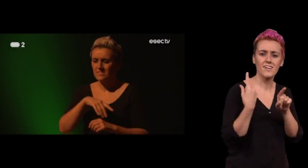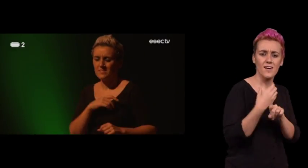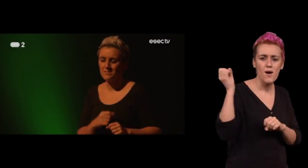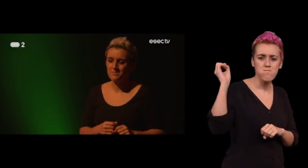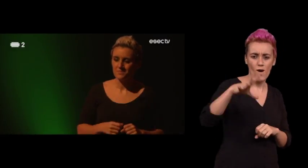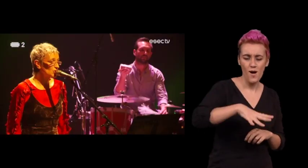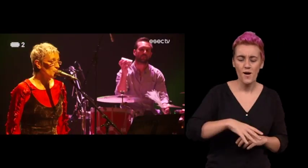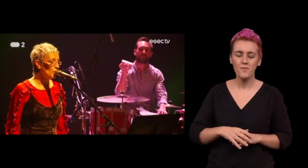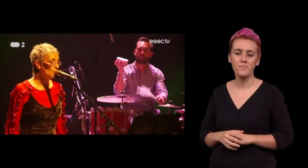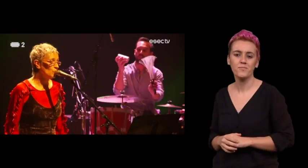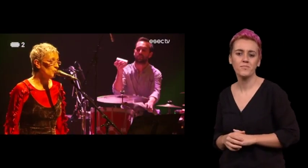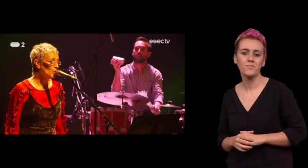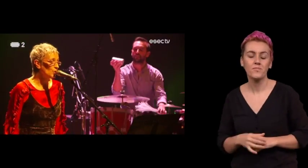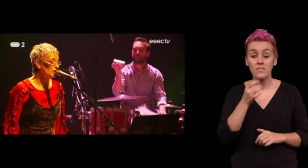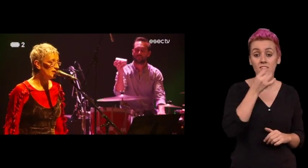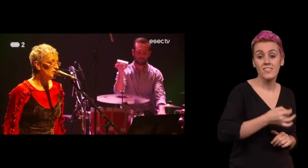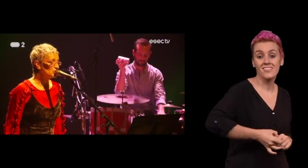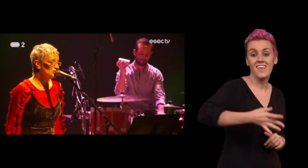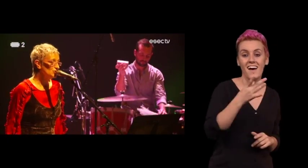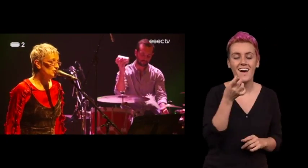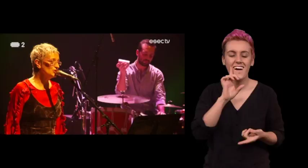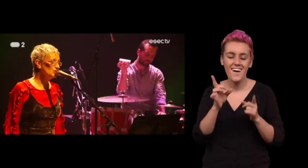cintura. Deixa o bom humor